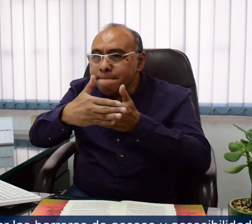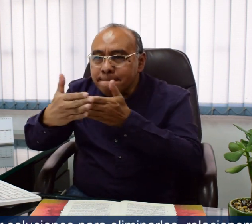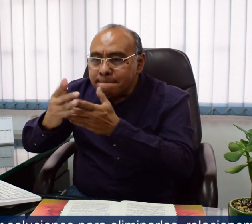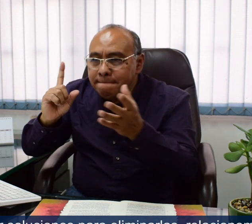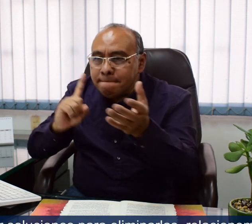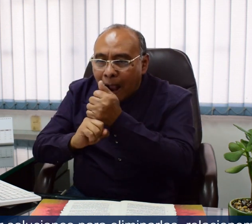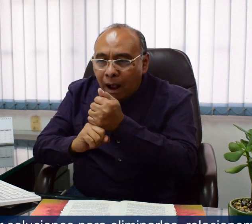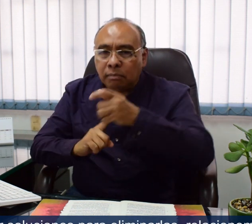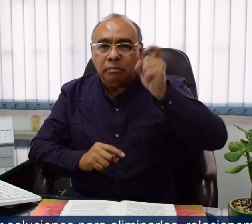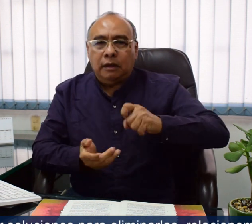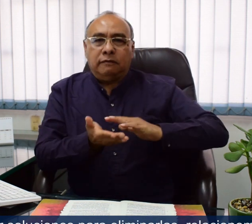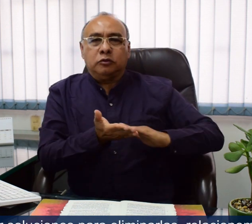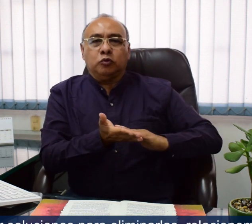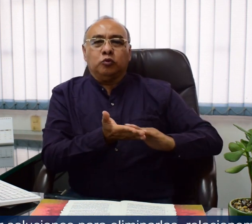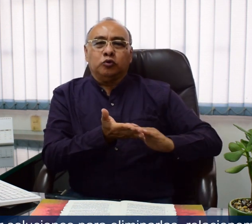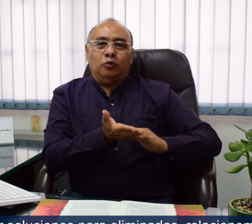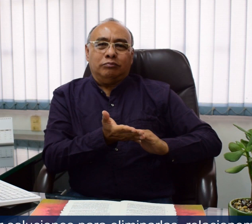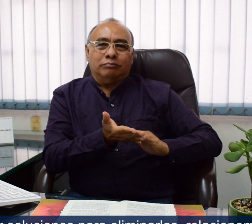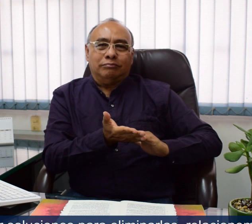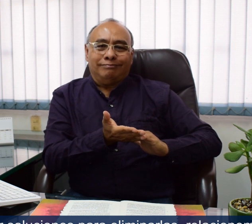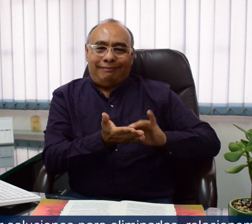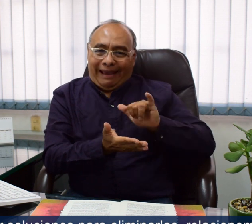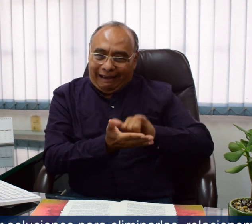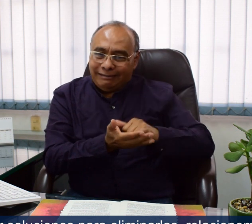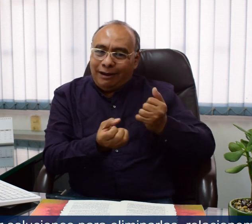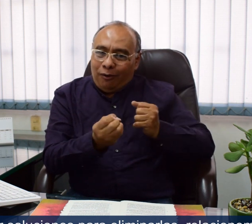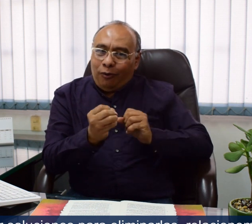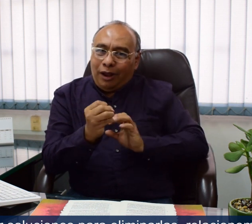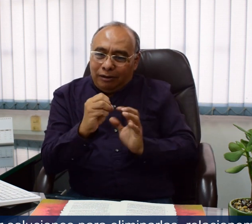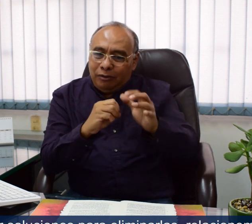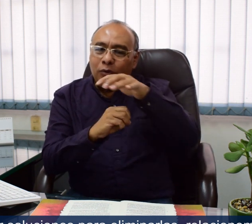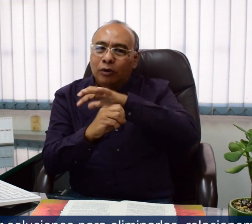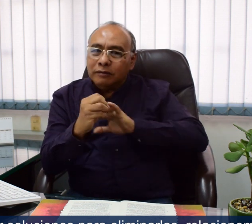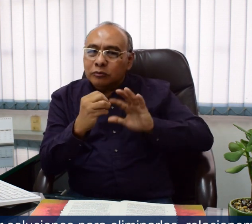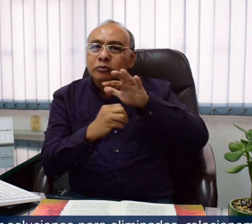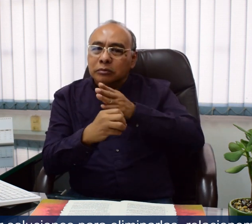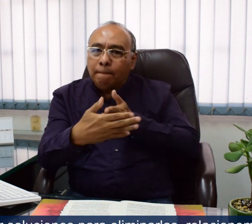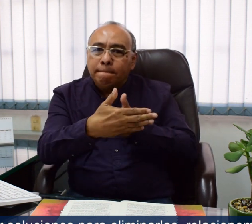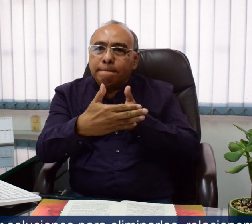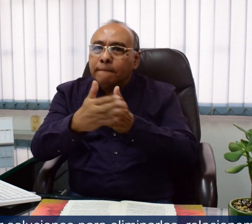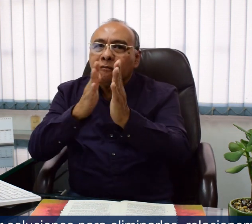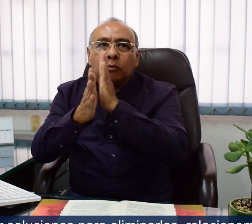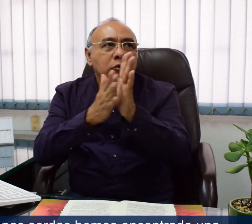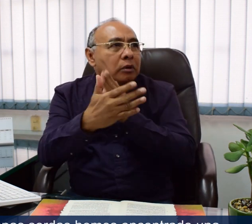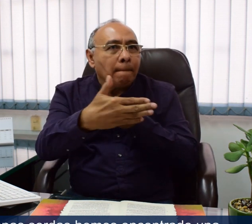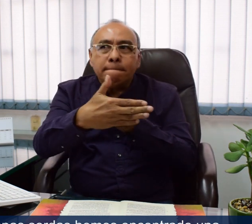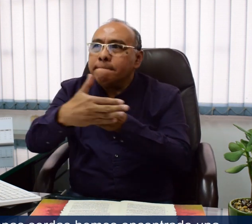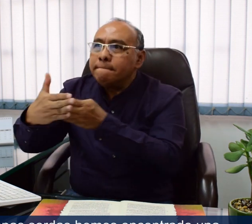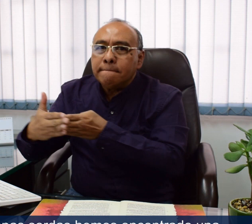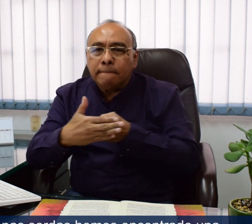Y deben plantear soluciones para eliminarlas. Relacionemos esto con la situación actual del coronavirus. Las personas sordas